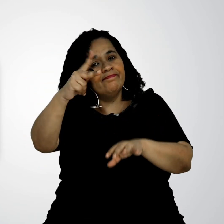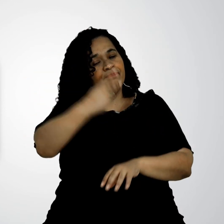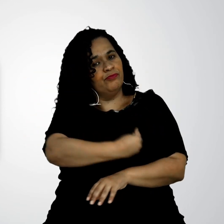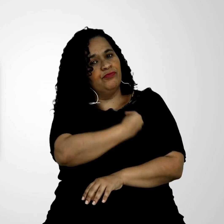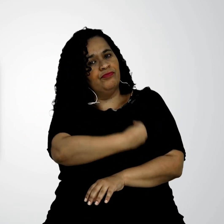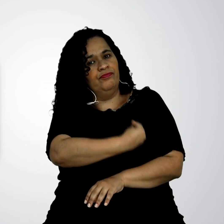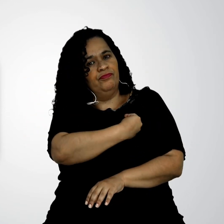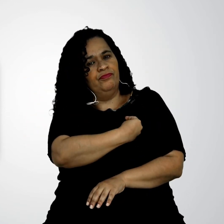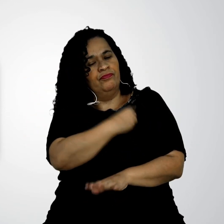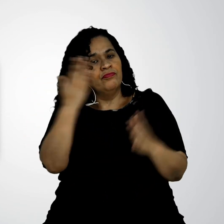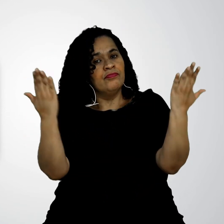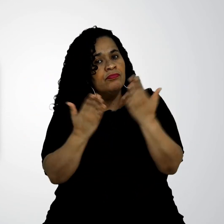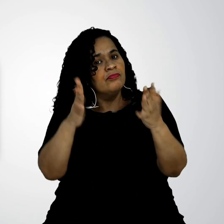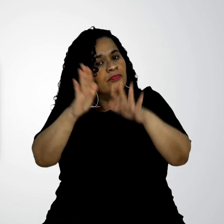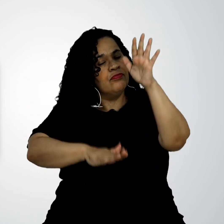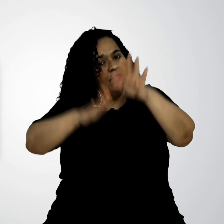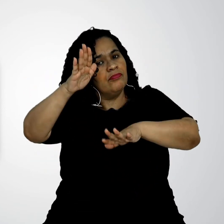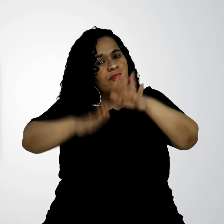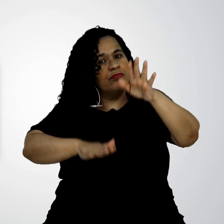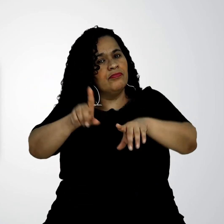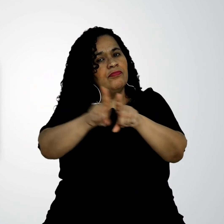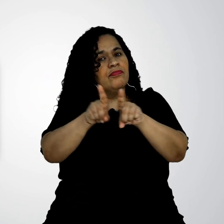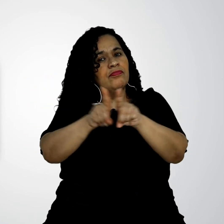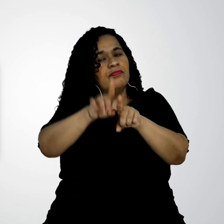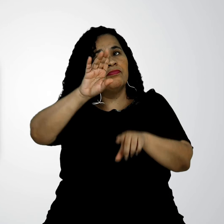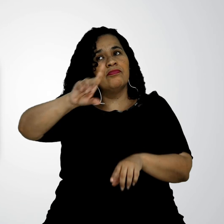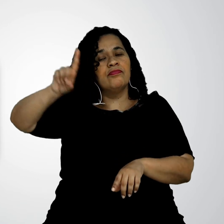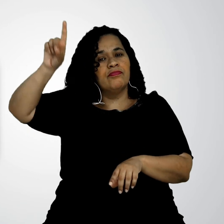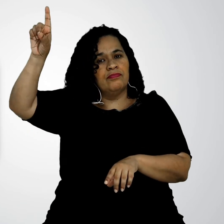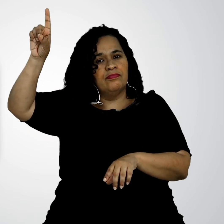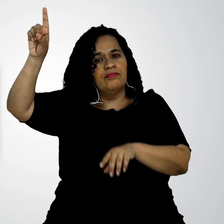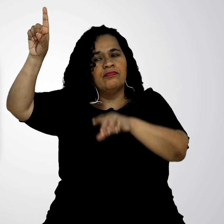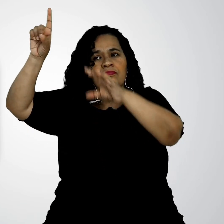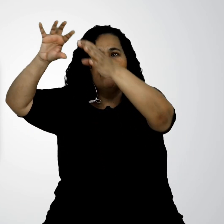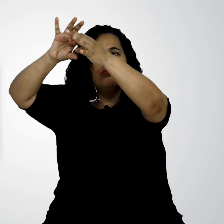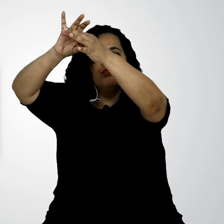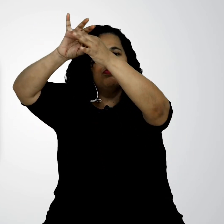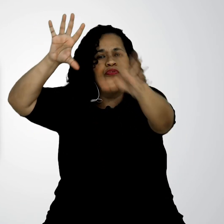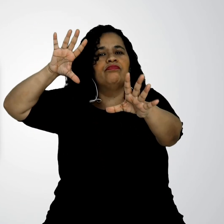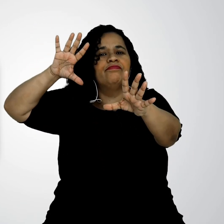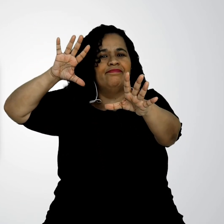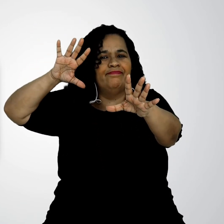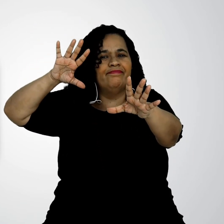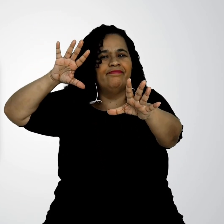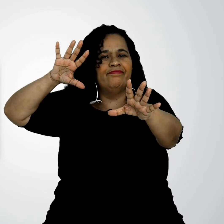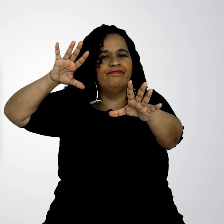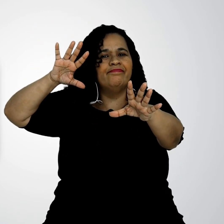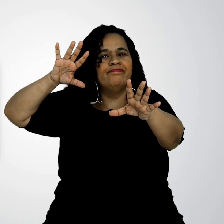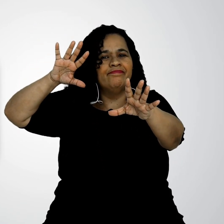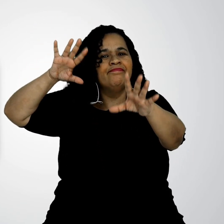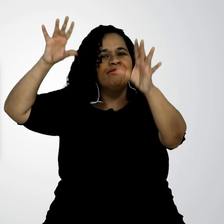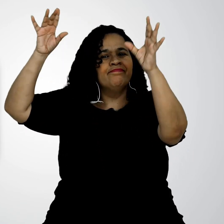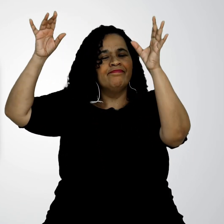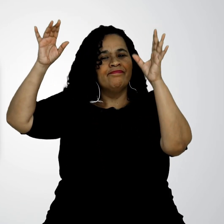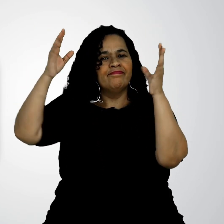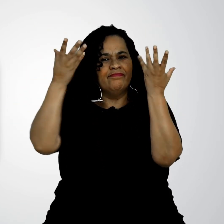que é o pior da existência humana, quando Deus solta. Vai. Já que você persiste nesse pecado, já que você não quer lutar contra isso,